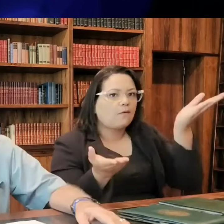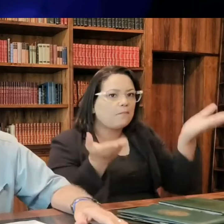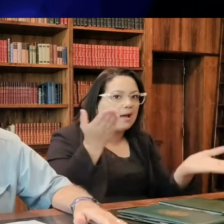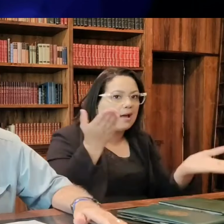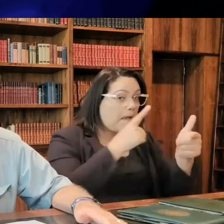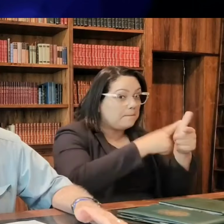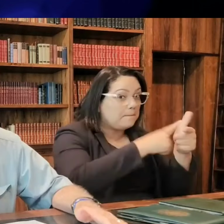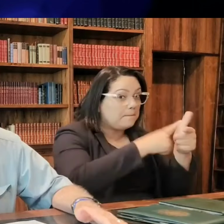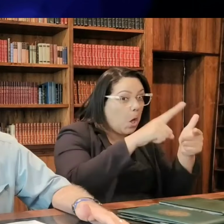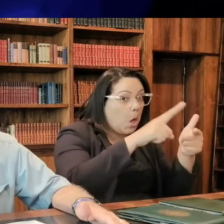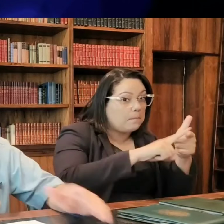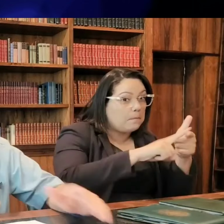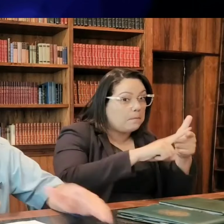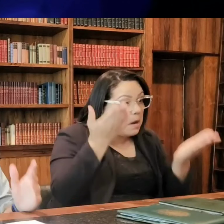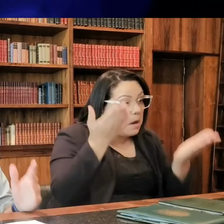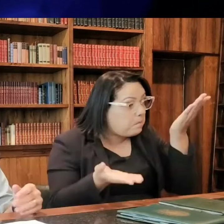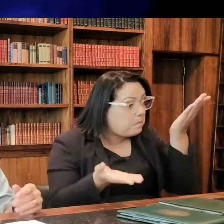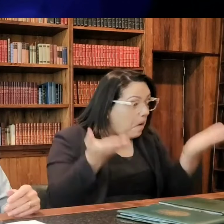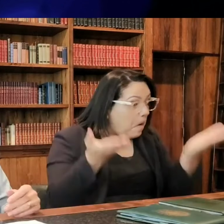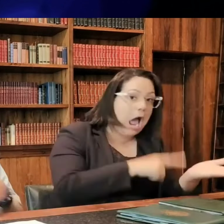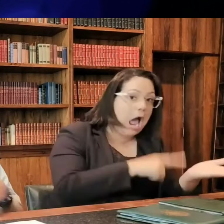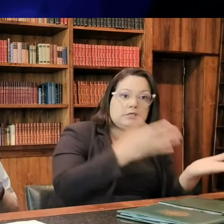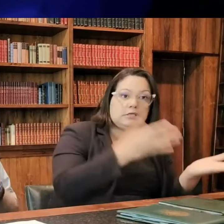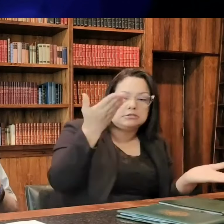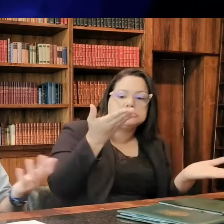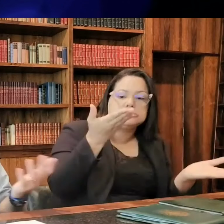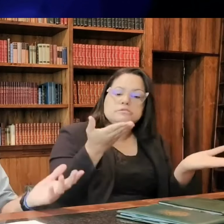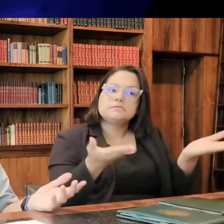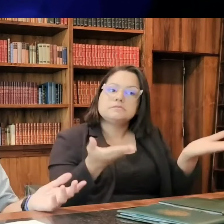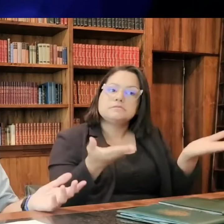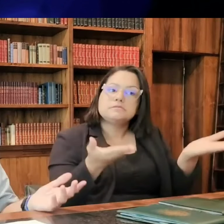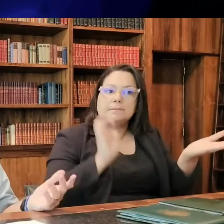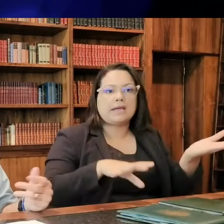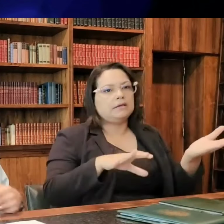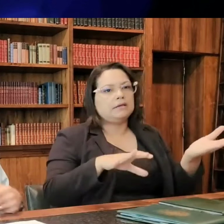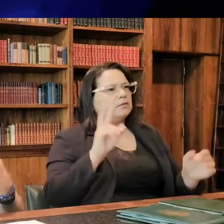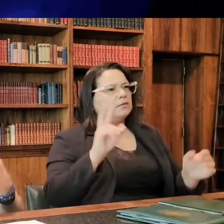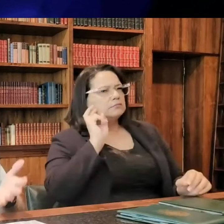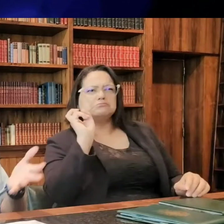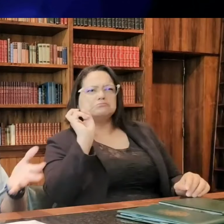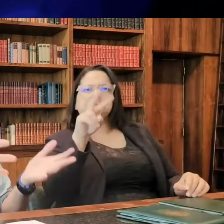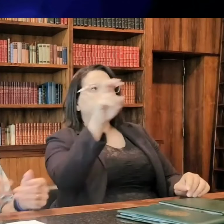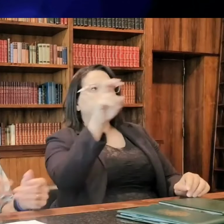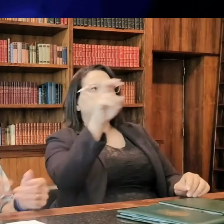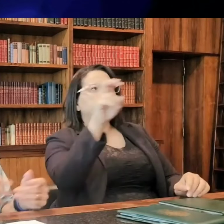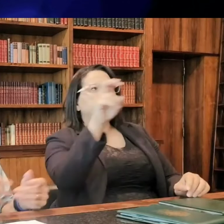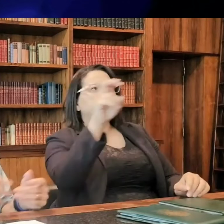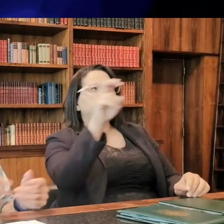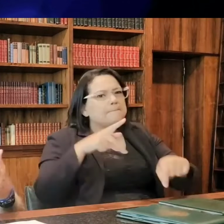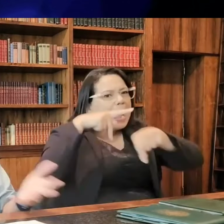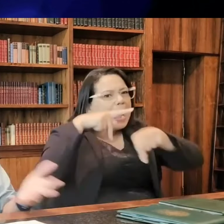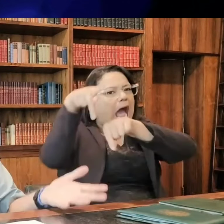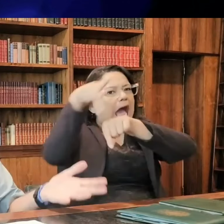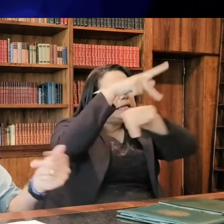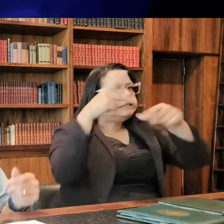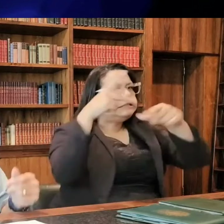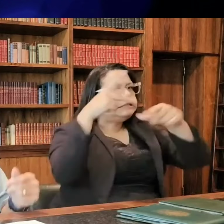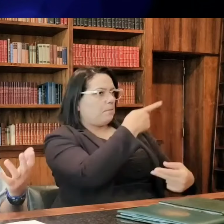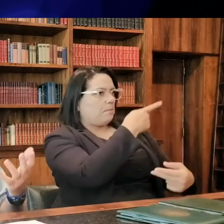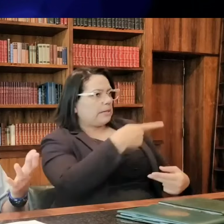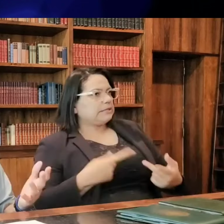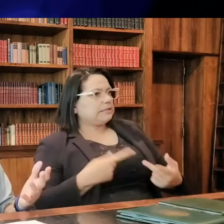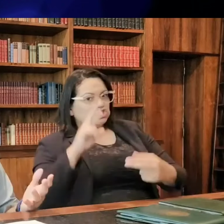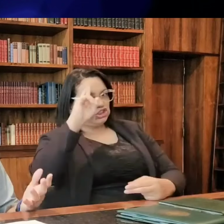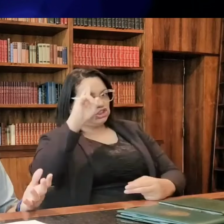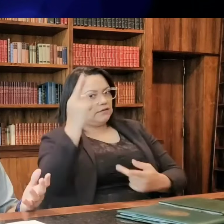tivemos. Nenhum chefe de Estado, que eu tenho conhecimento aqui no Brasil, enfrentou algo parecido com isso. Se